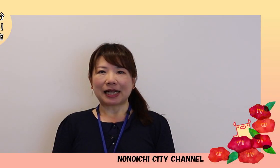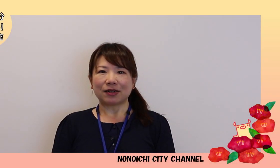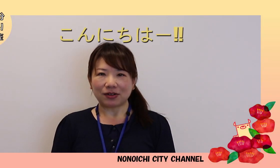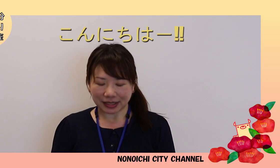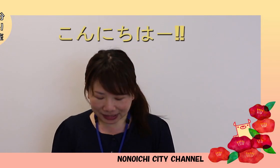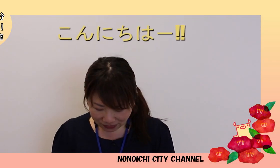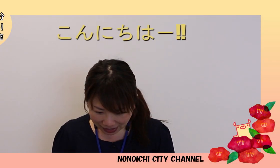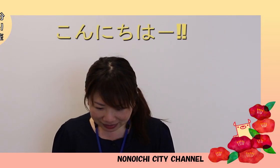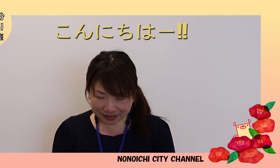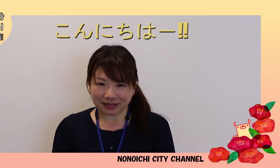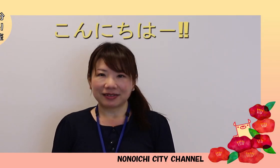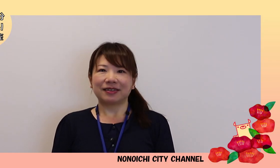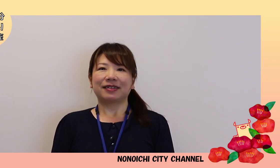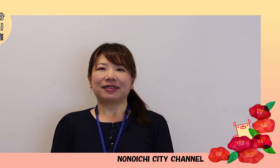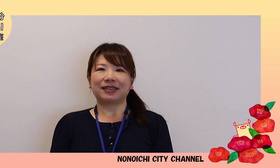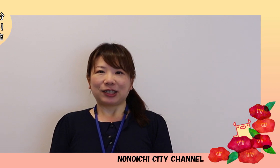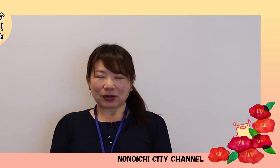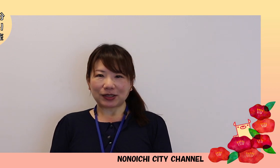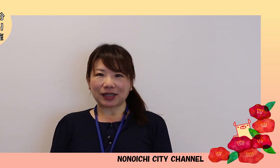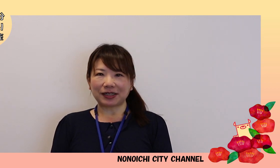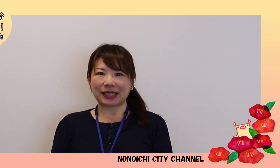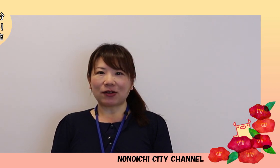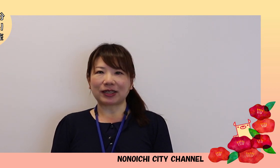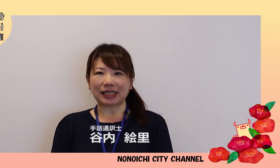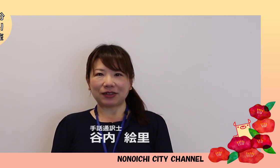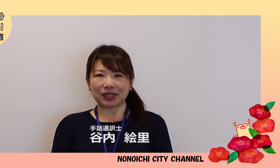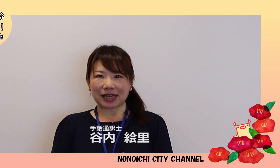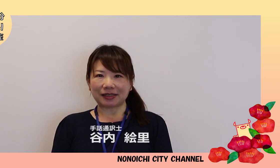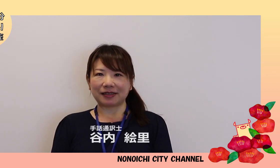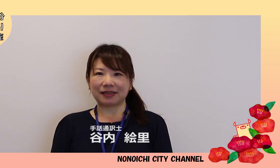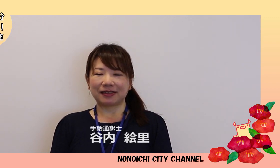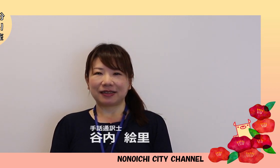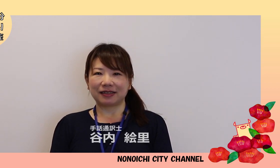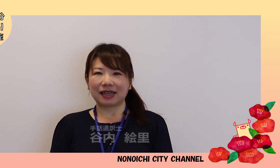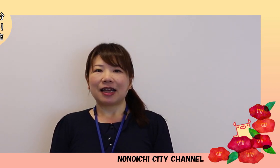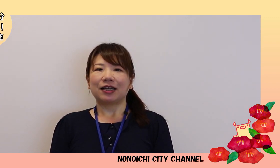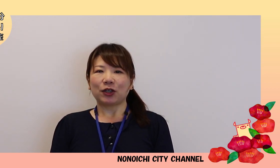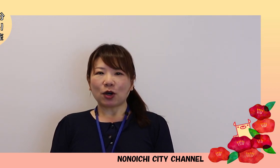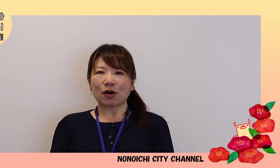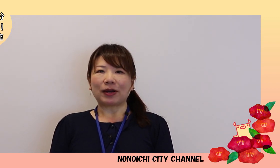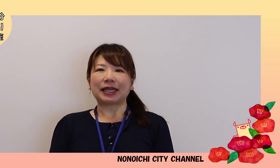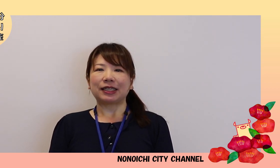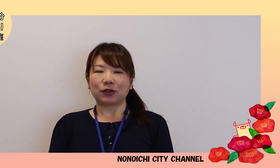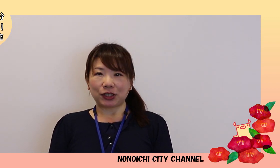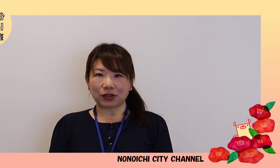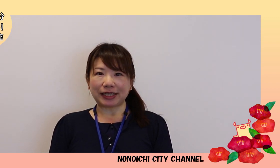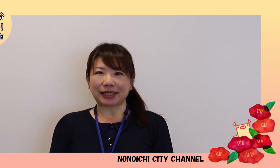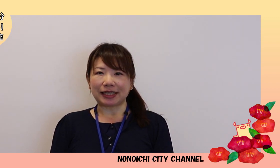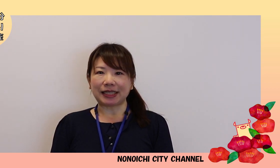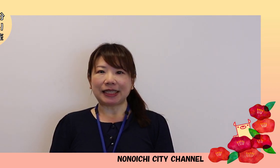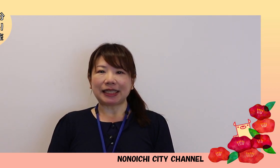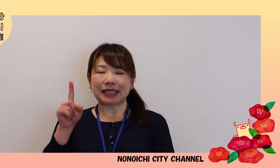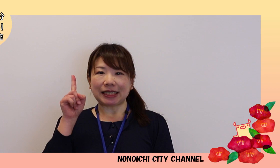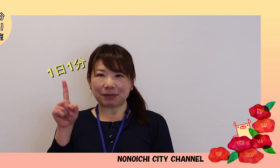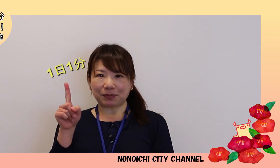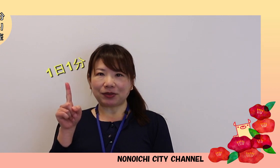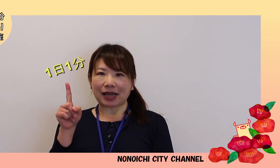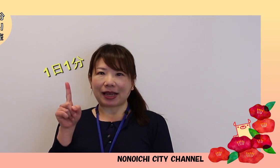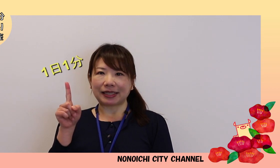皆さんこんにちは。手話通訳士の谷内です。今日も私と一緒に1日1分で気